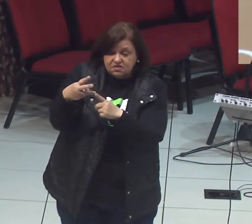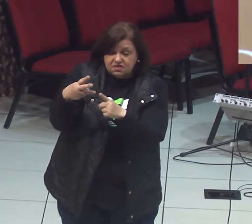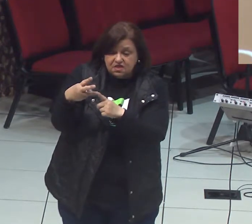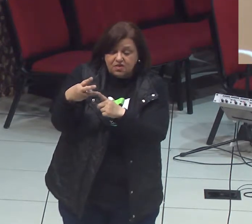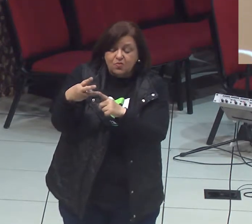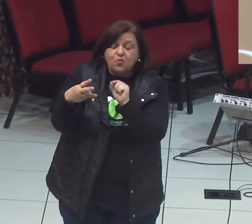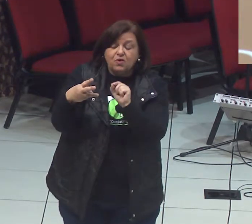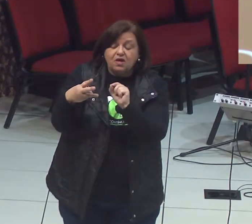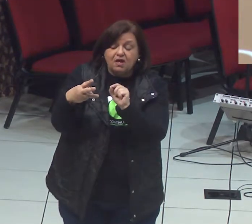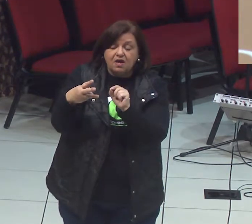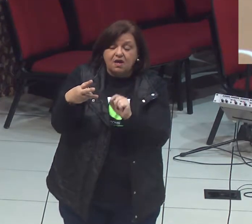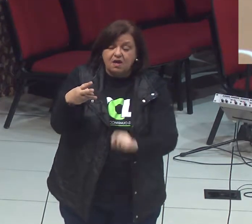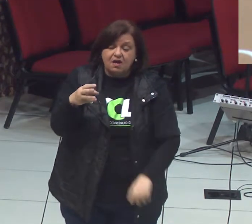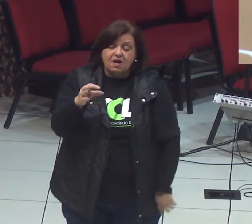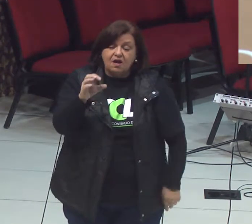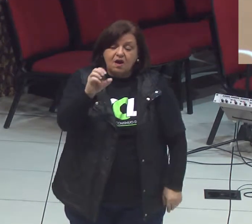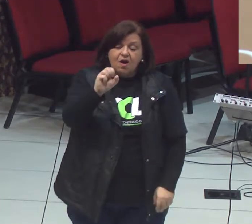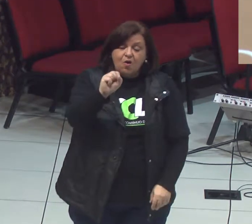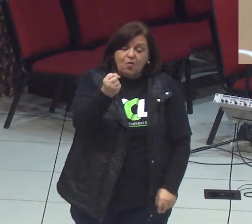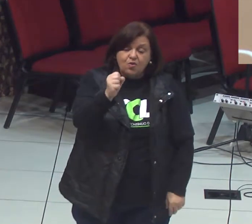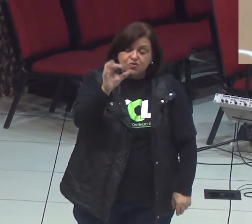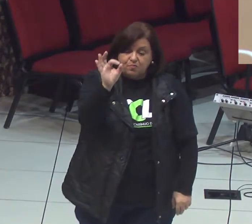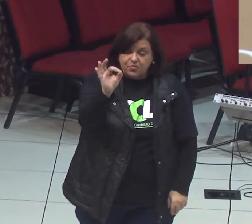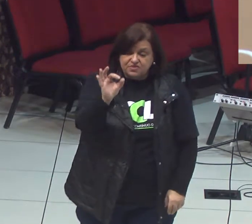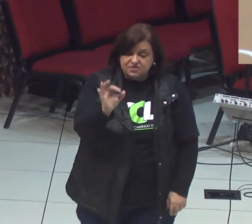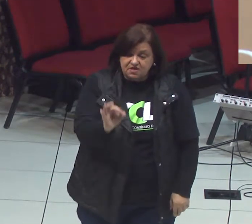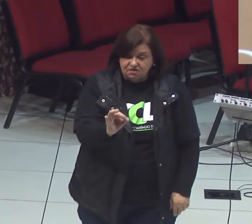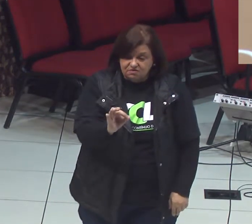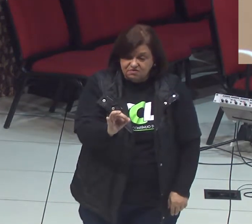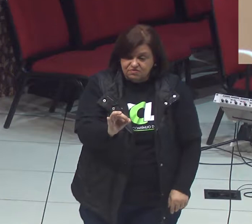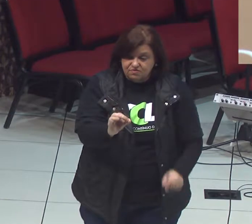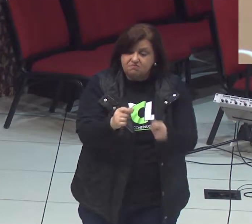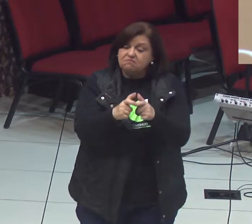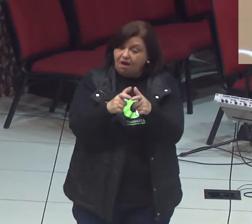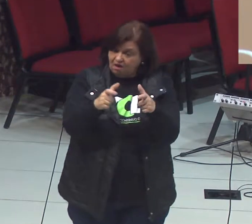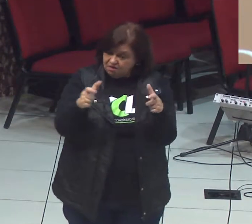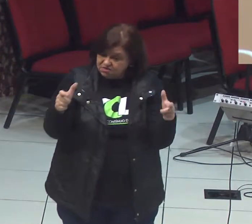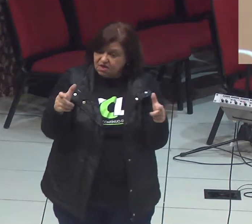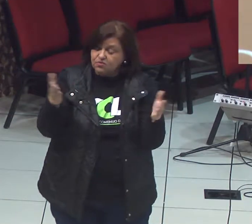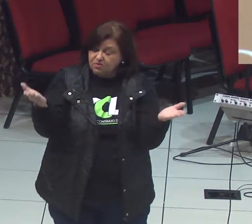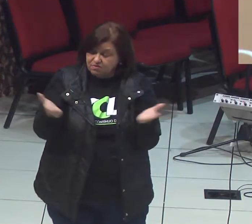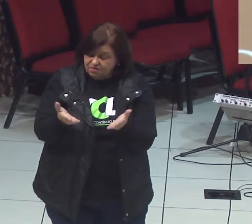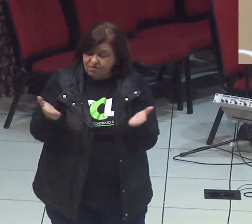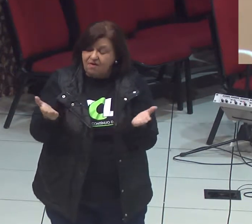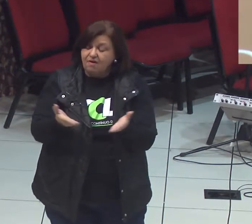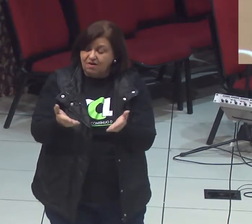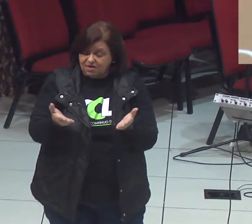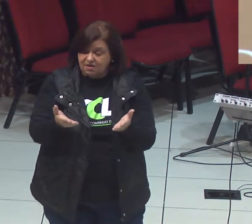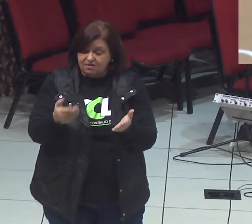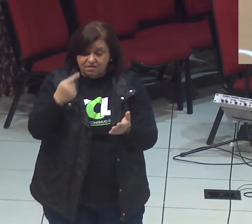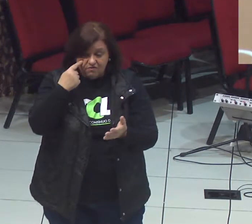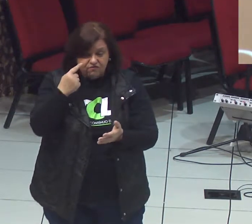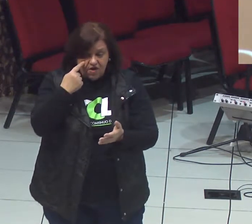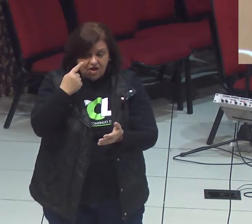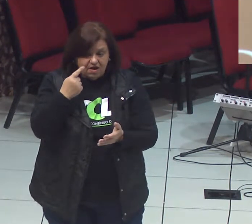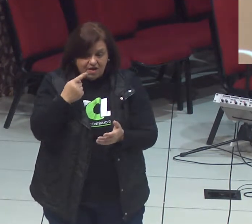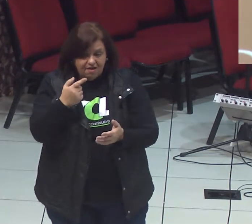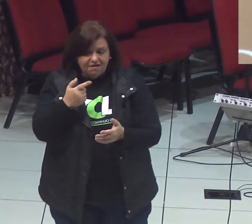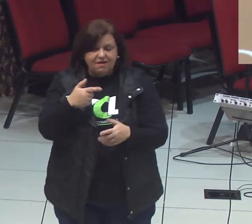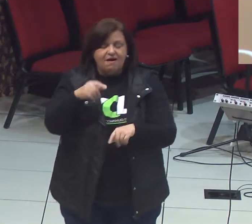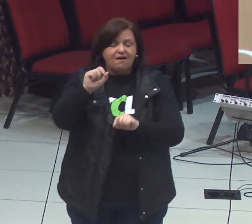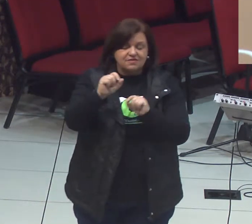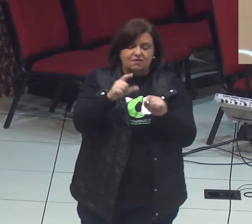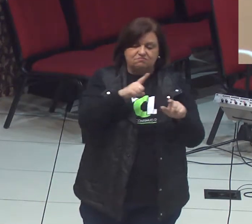população, 15 milhões de pessoas, e ele está aumentando, né? Então essa indiferença,